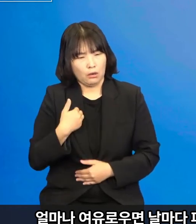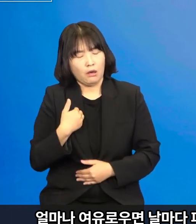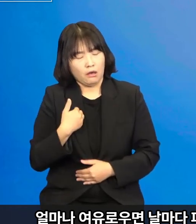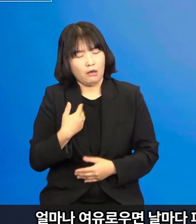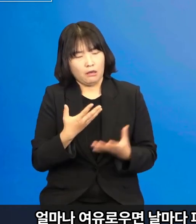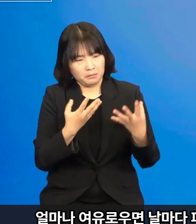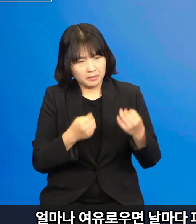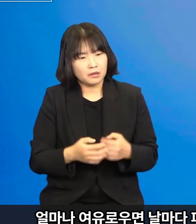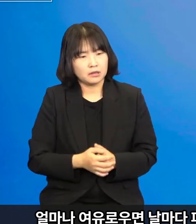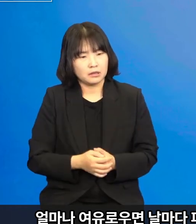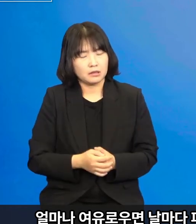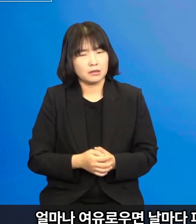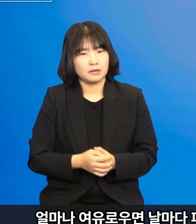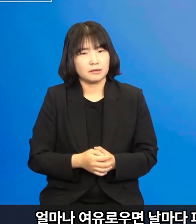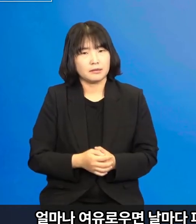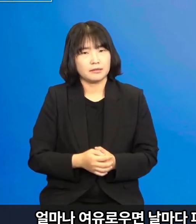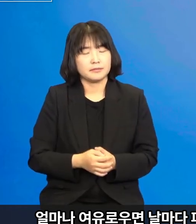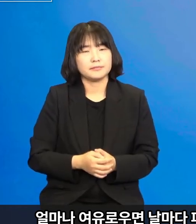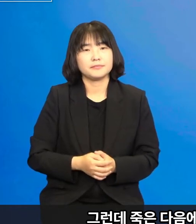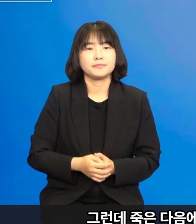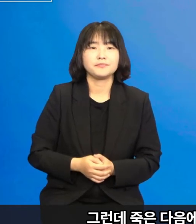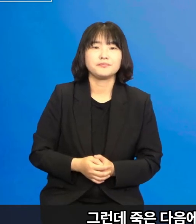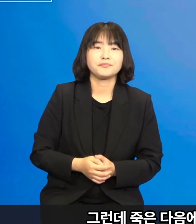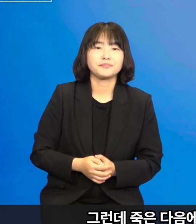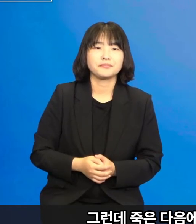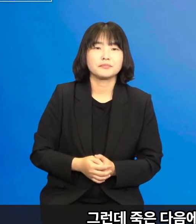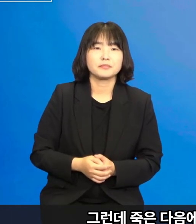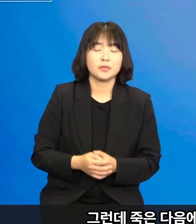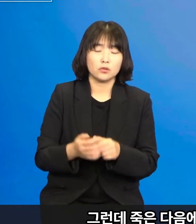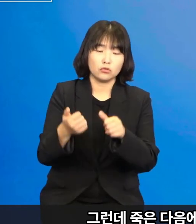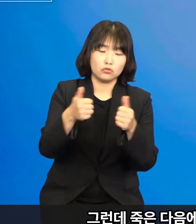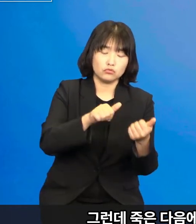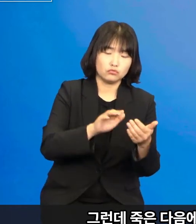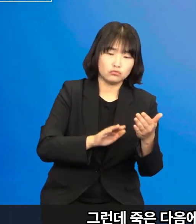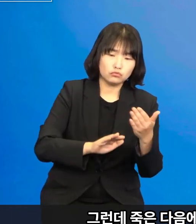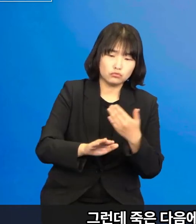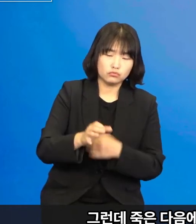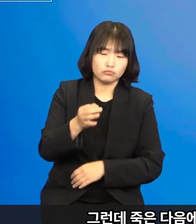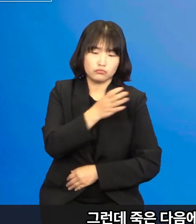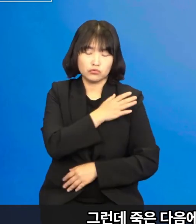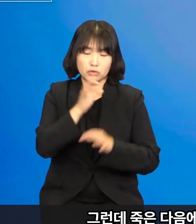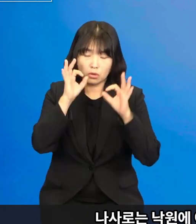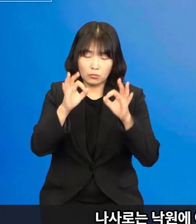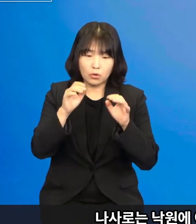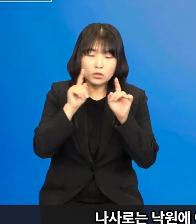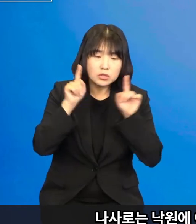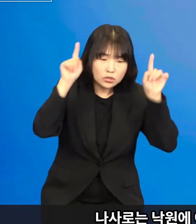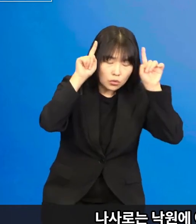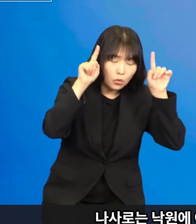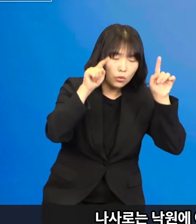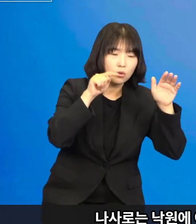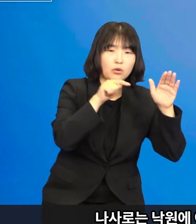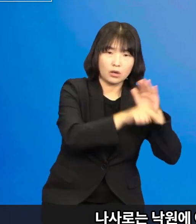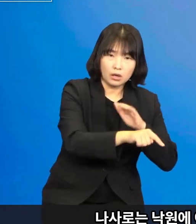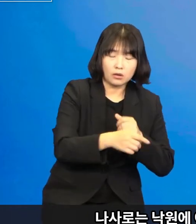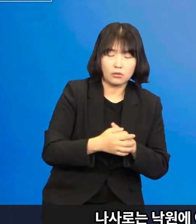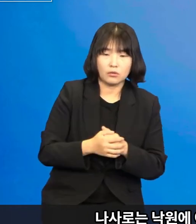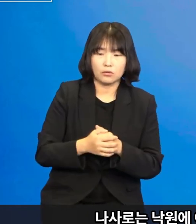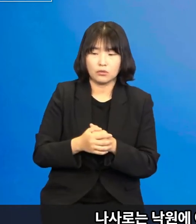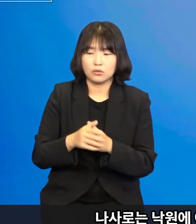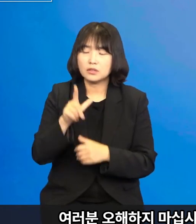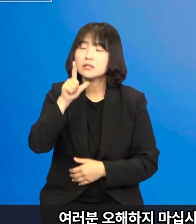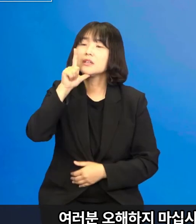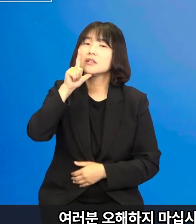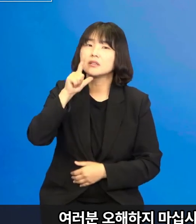파티를 할까. 이런 생각이 들 정도예요. 근데 죽은 다음에 보니까 부자는 지옥에 갔고 나사로는 낙원에 아브라함 품에